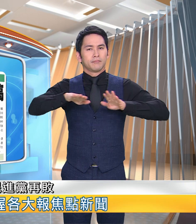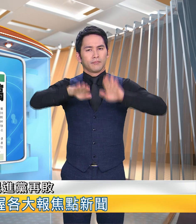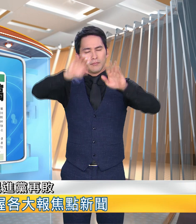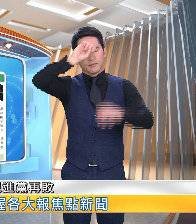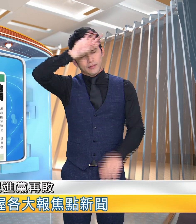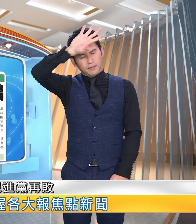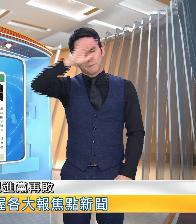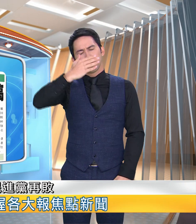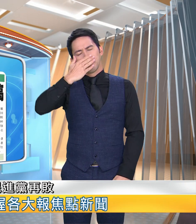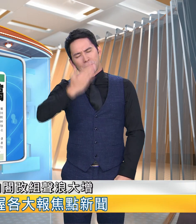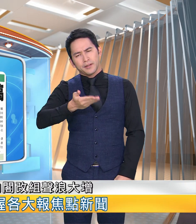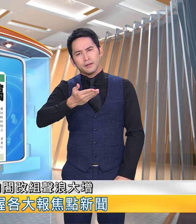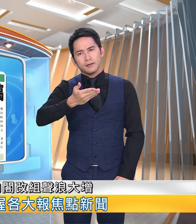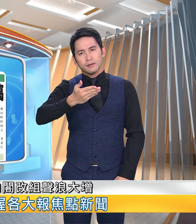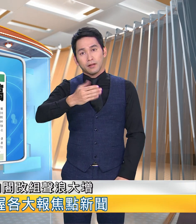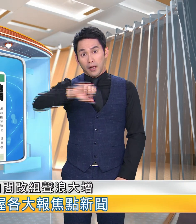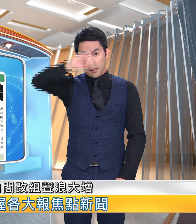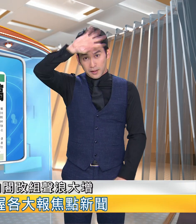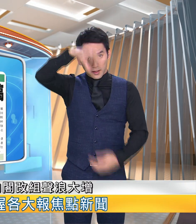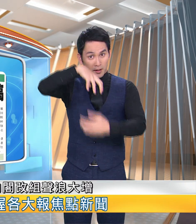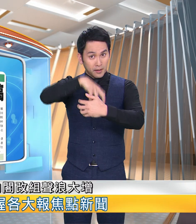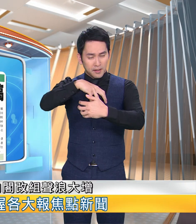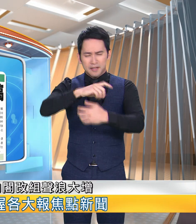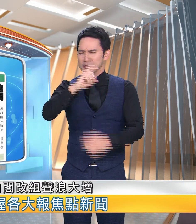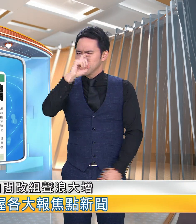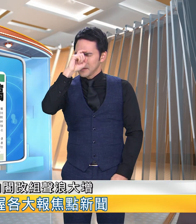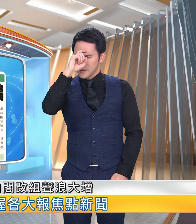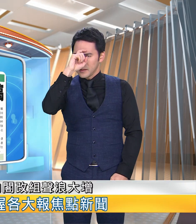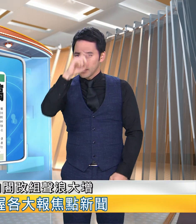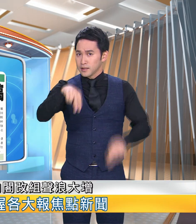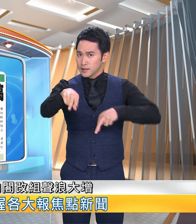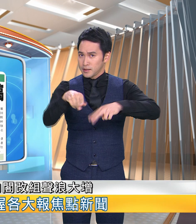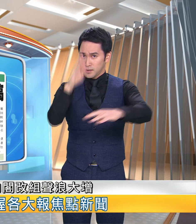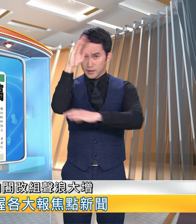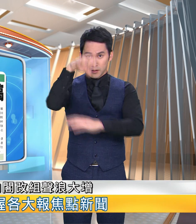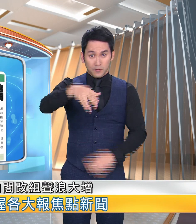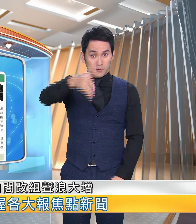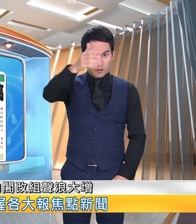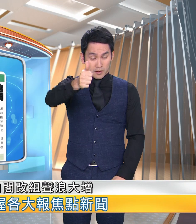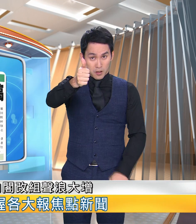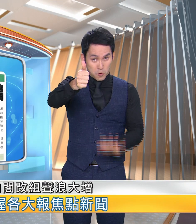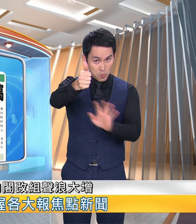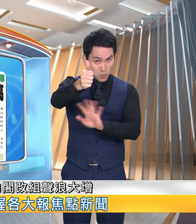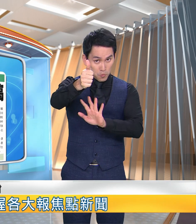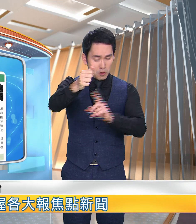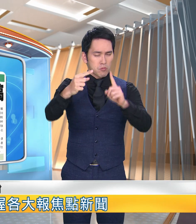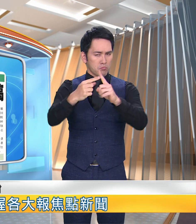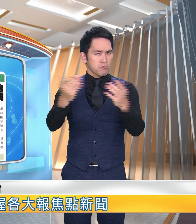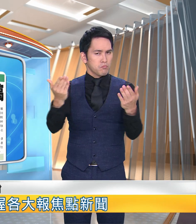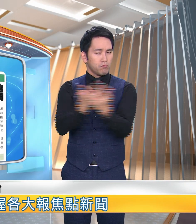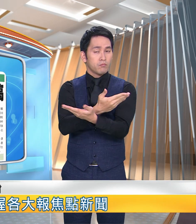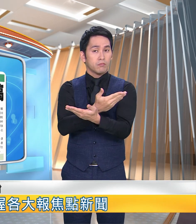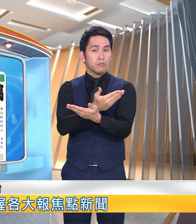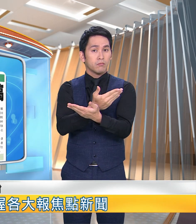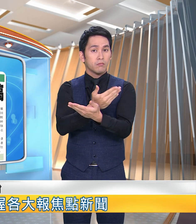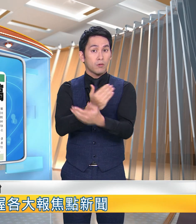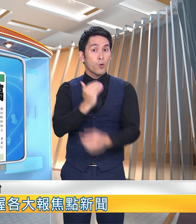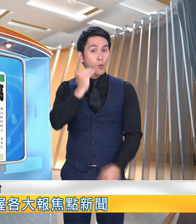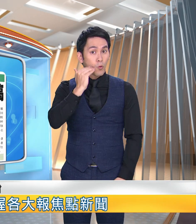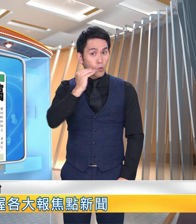败，党内要求全面内阁改组声浪大增。如果苏贞昌下台，